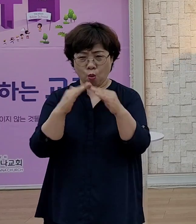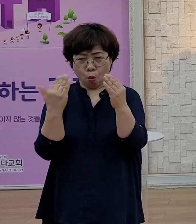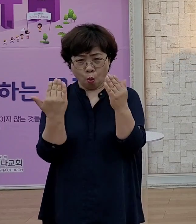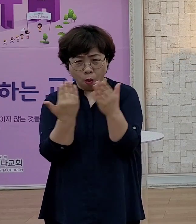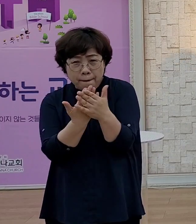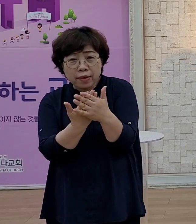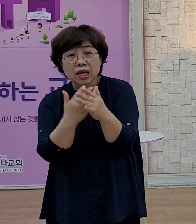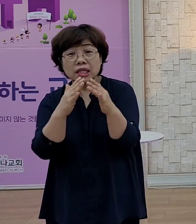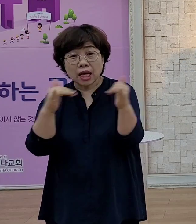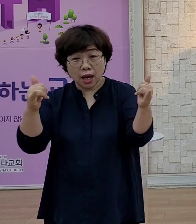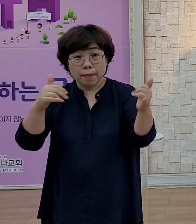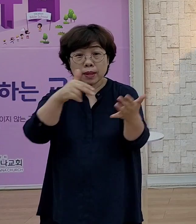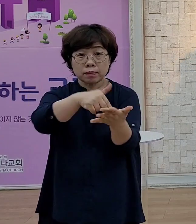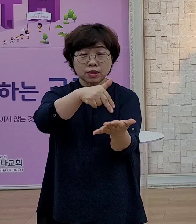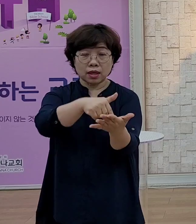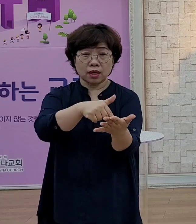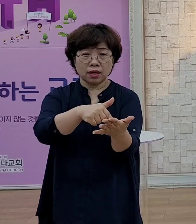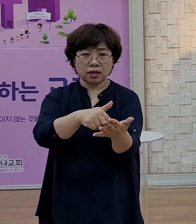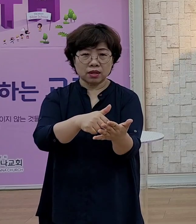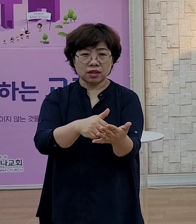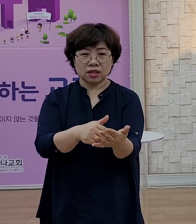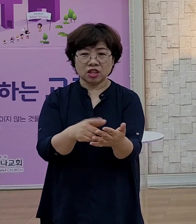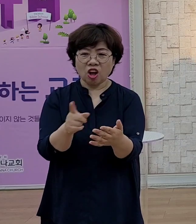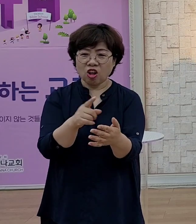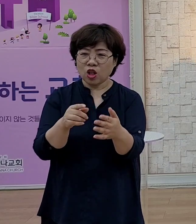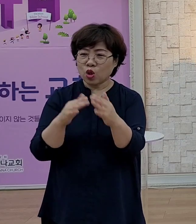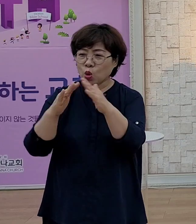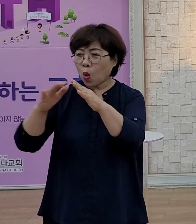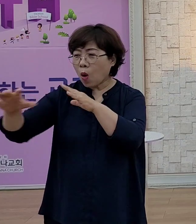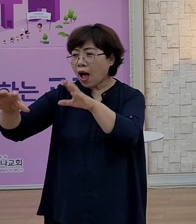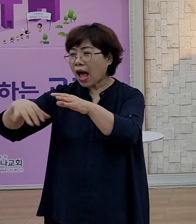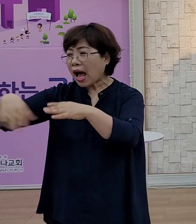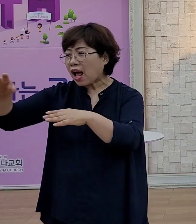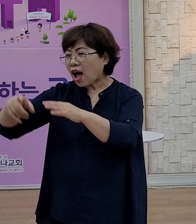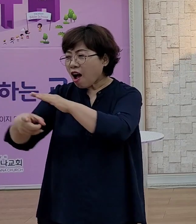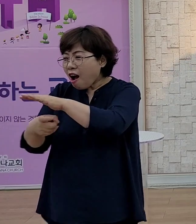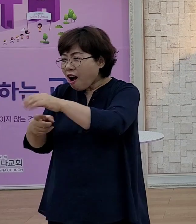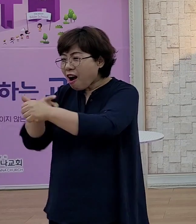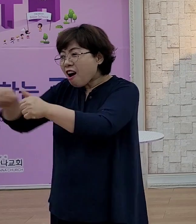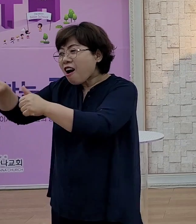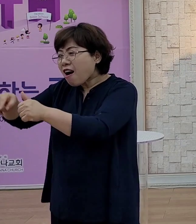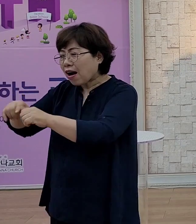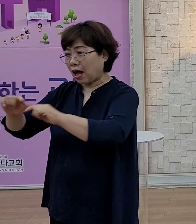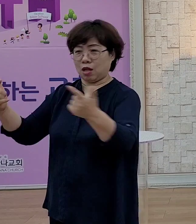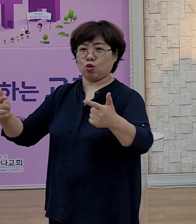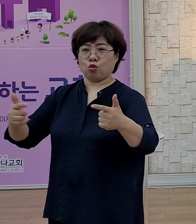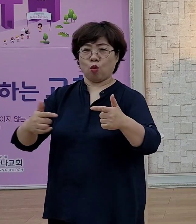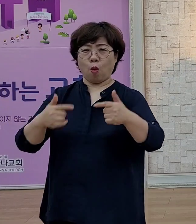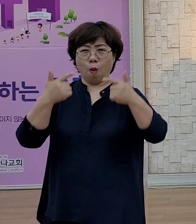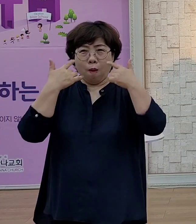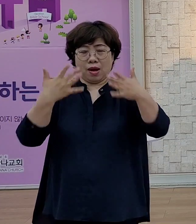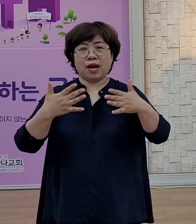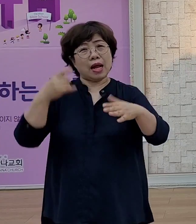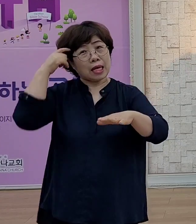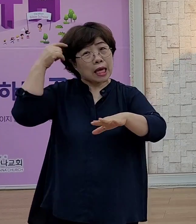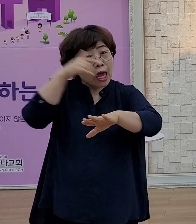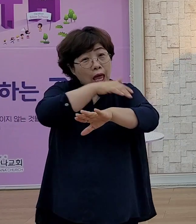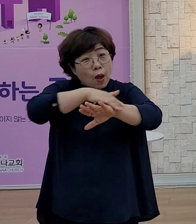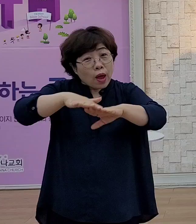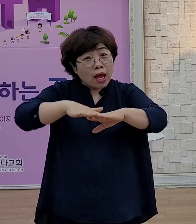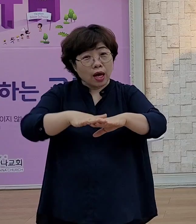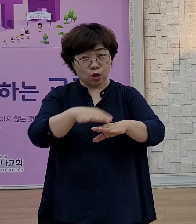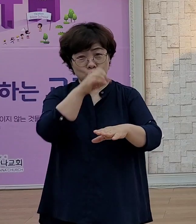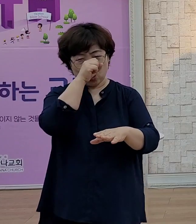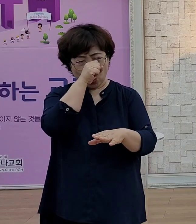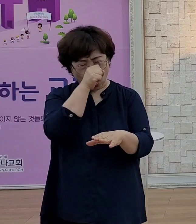지금 이 사람이 어느 동네에 가가지고 그냥 도둑질이나 하고 뭐 강도짓을 하겠다 이런 거 아니지 않습니까? 정말